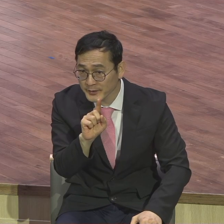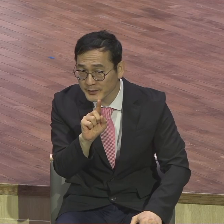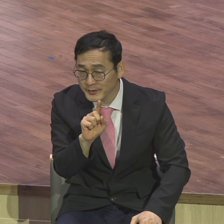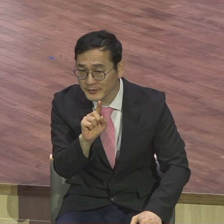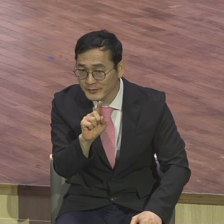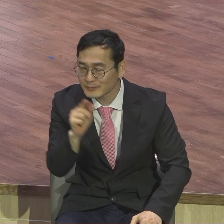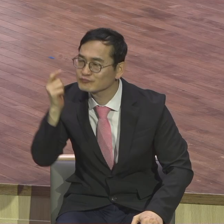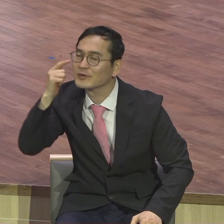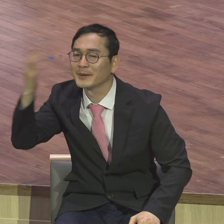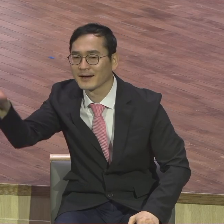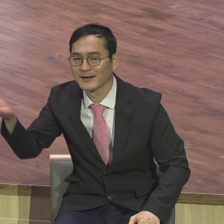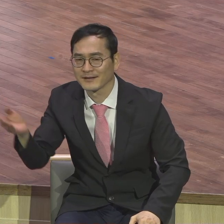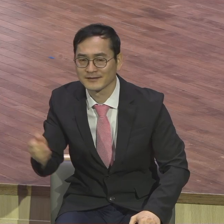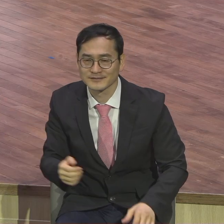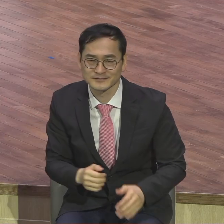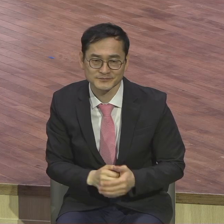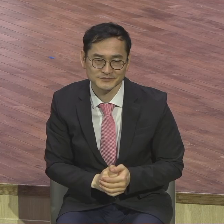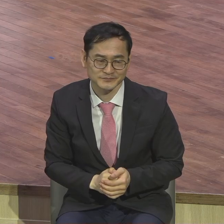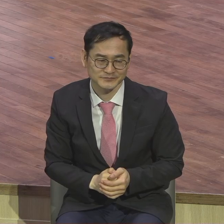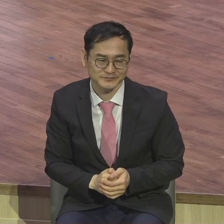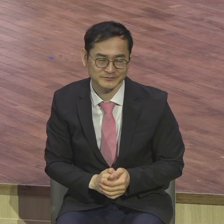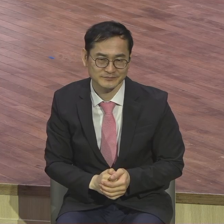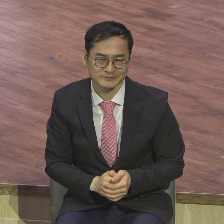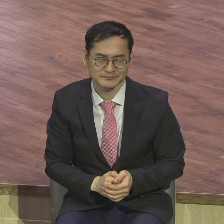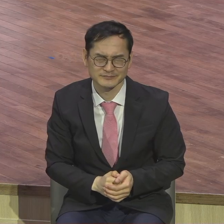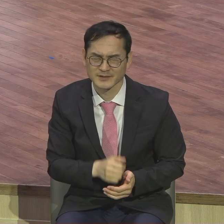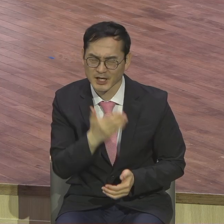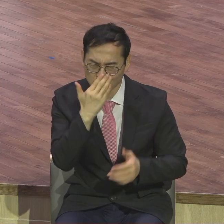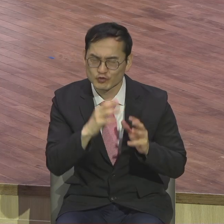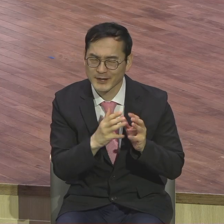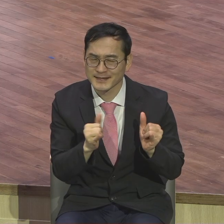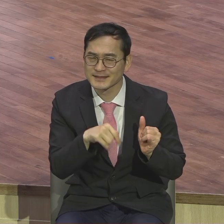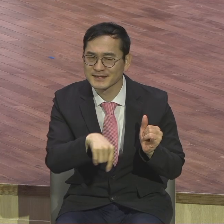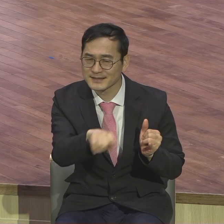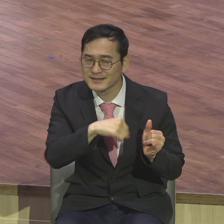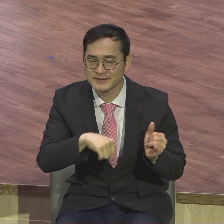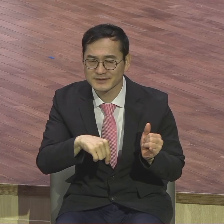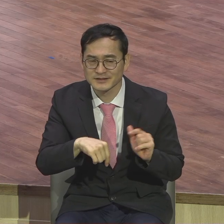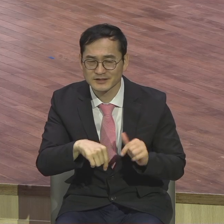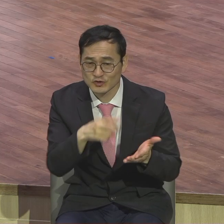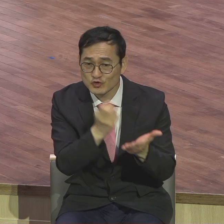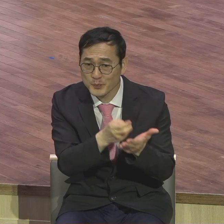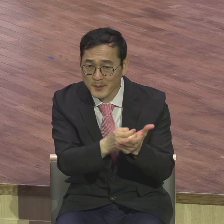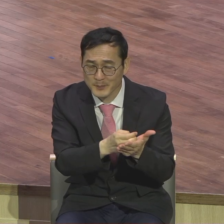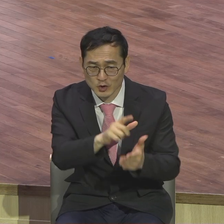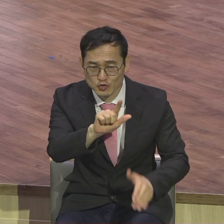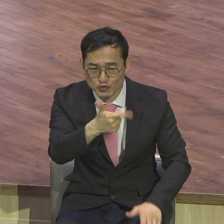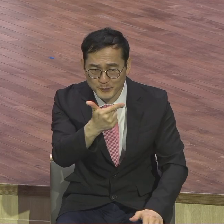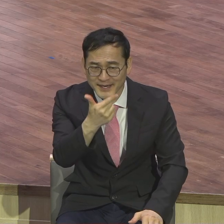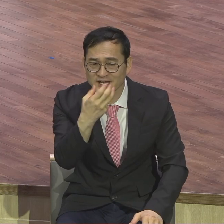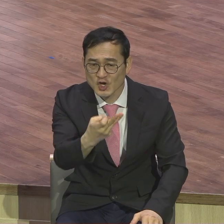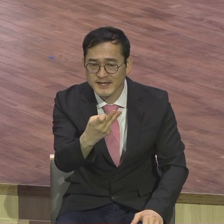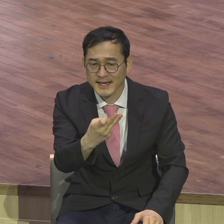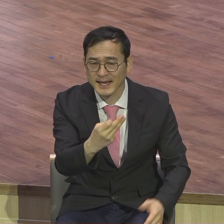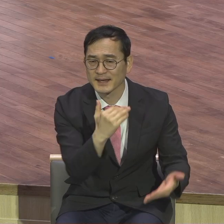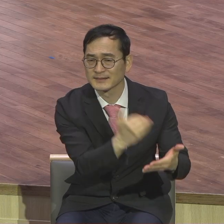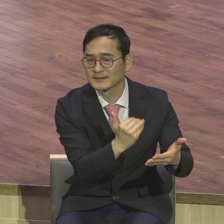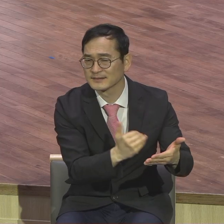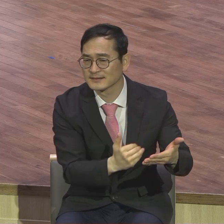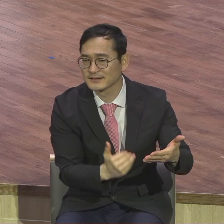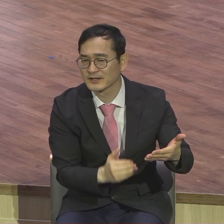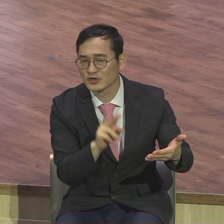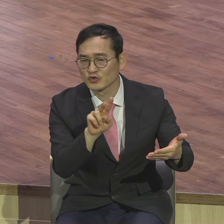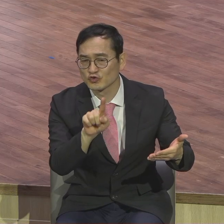질문이에요. 당시 유대인들은 613개의 율법 조항을 가지고 있었습니다.